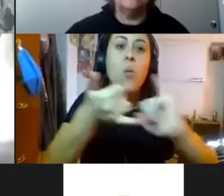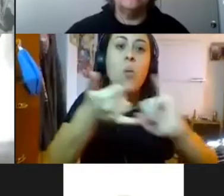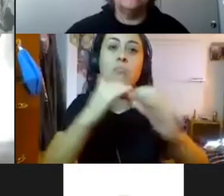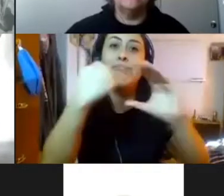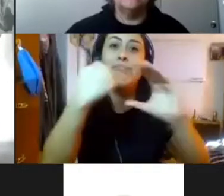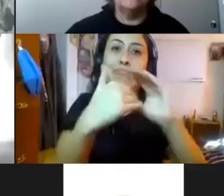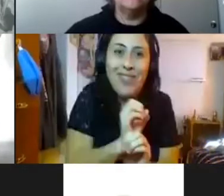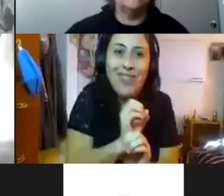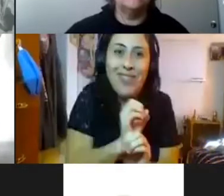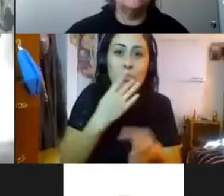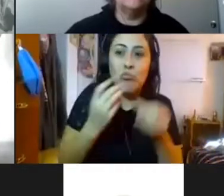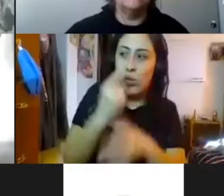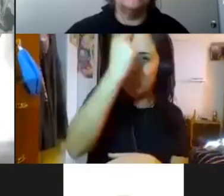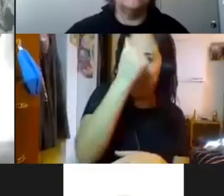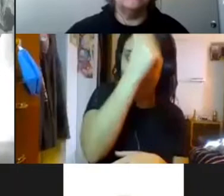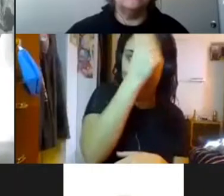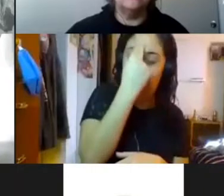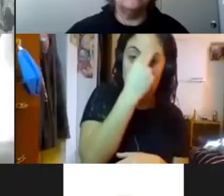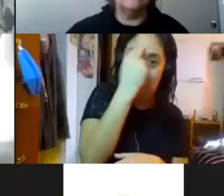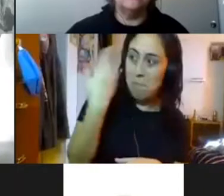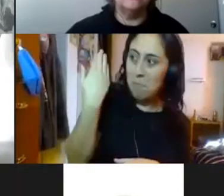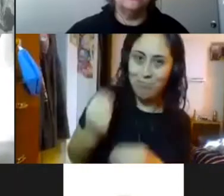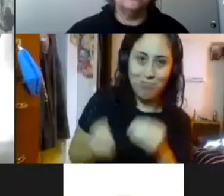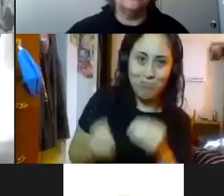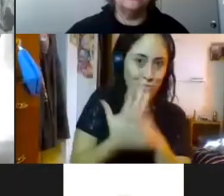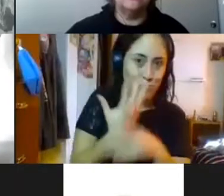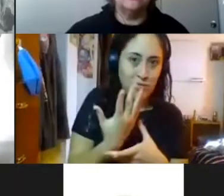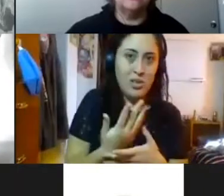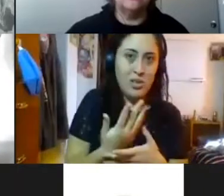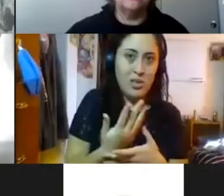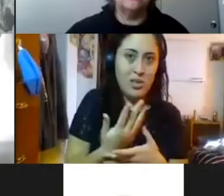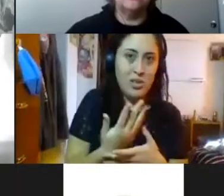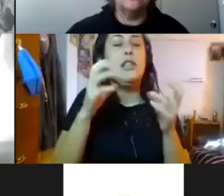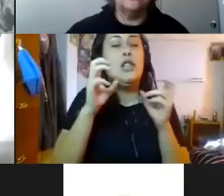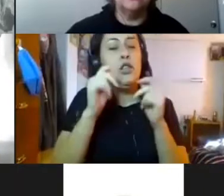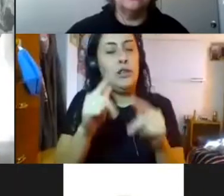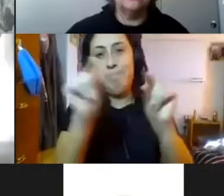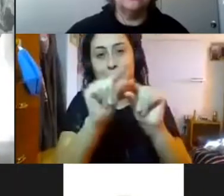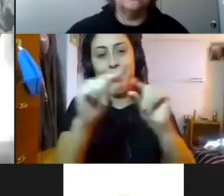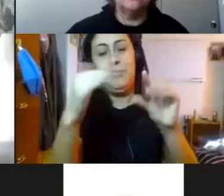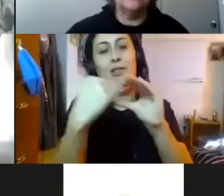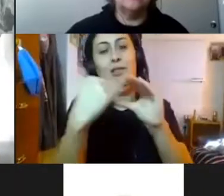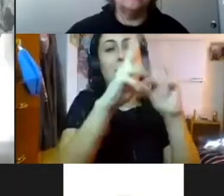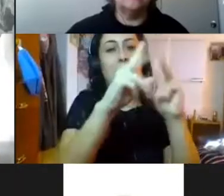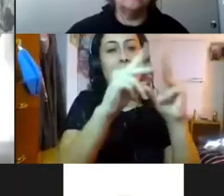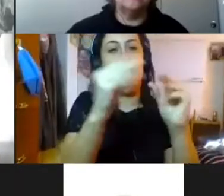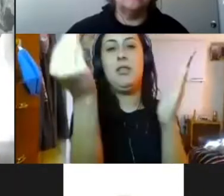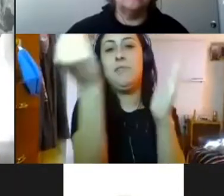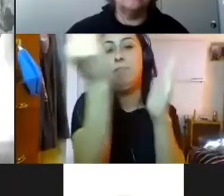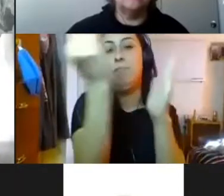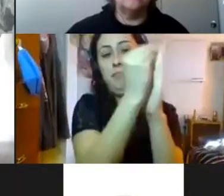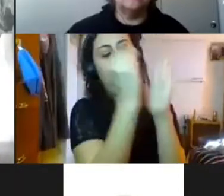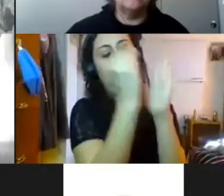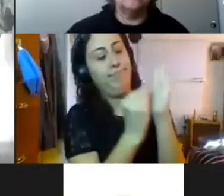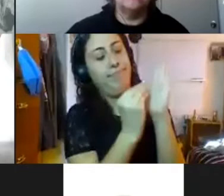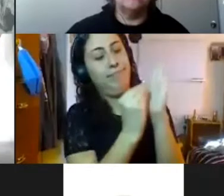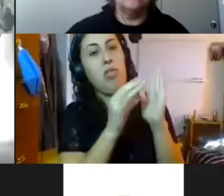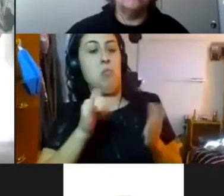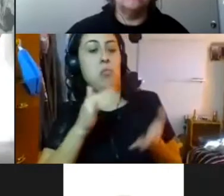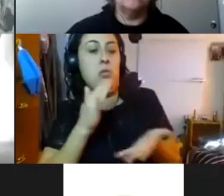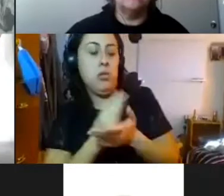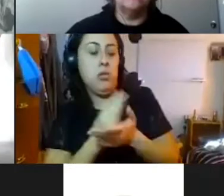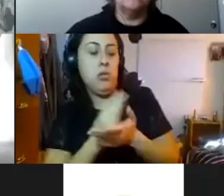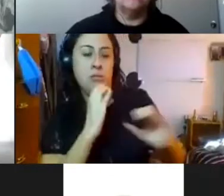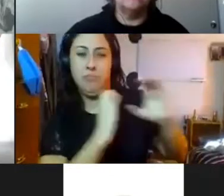ficha de matrícula venía el dato del correo electrónico. Sin embargo, no podíamos salir a la escuela a buscar los datos.